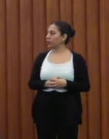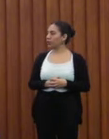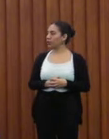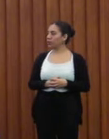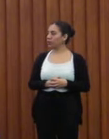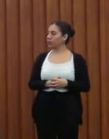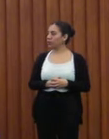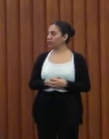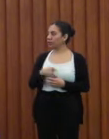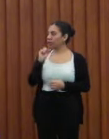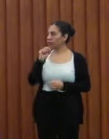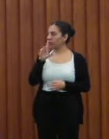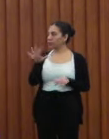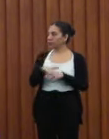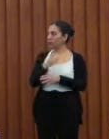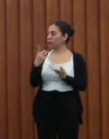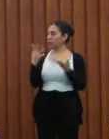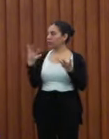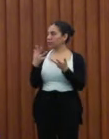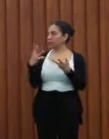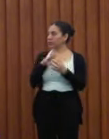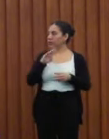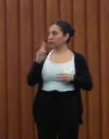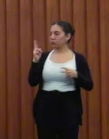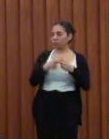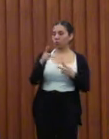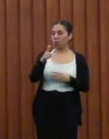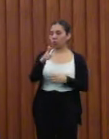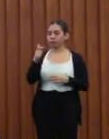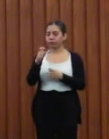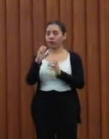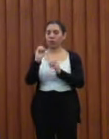motivación del delito de homicidio o feminicidio o